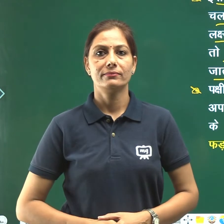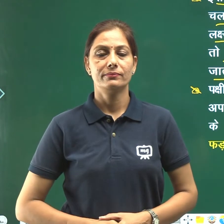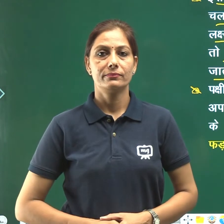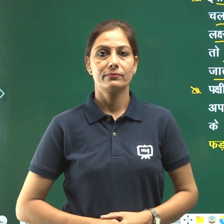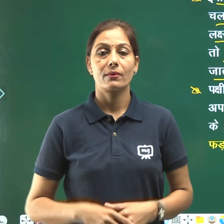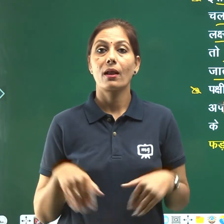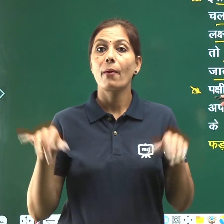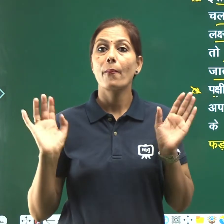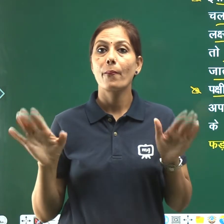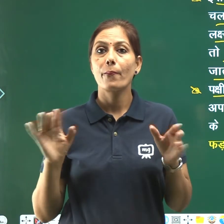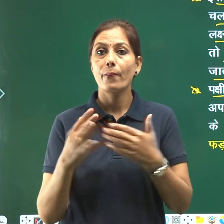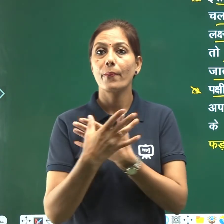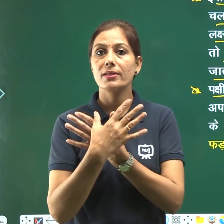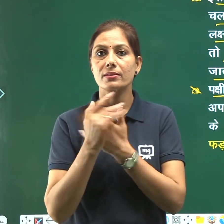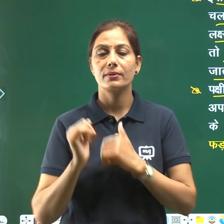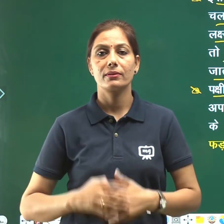पक्षी भी